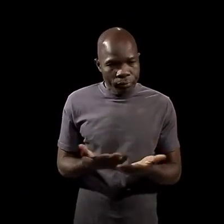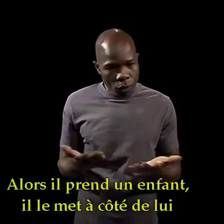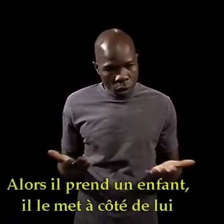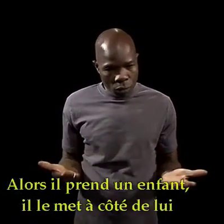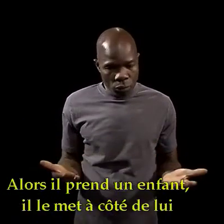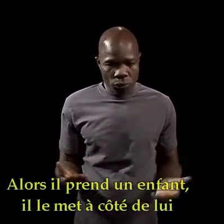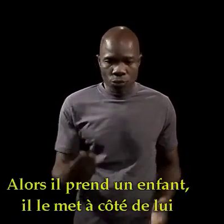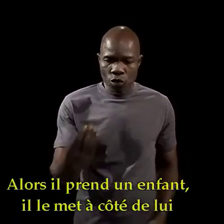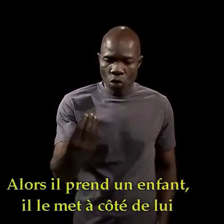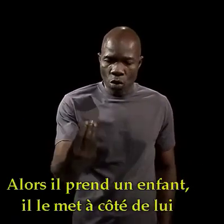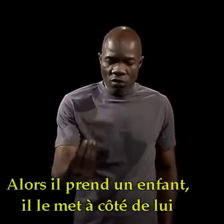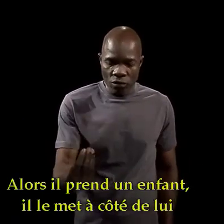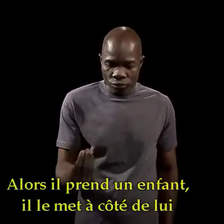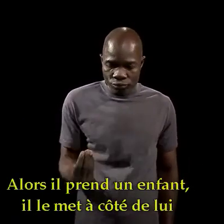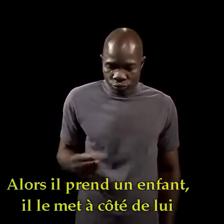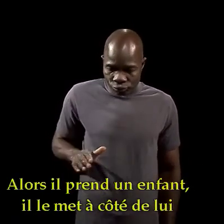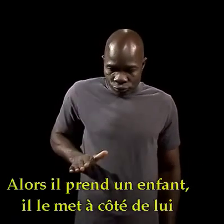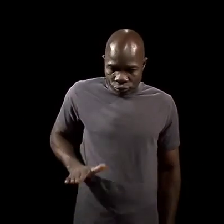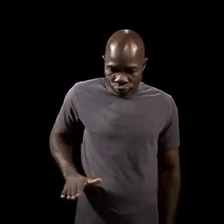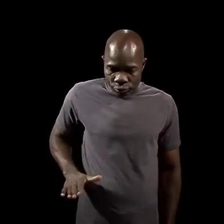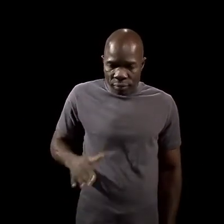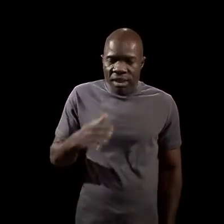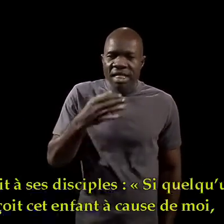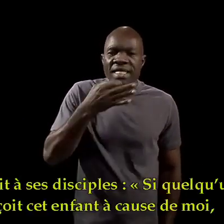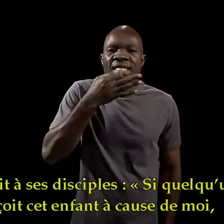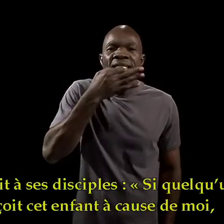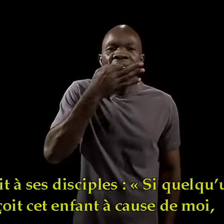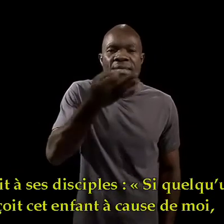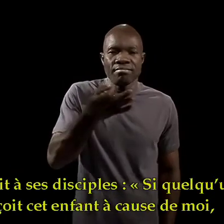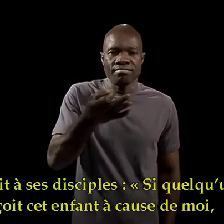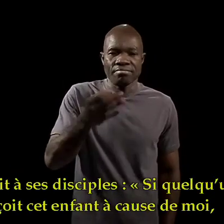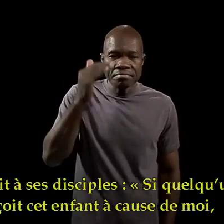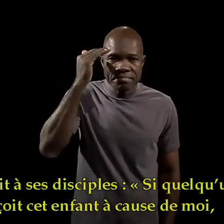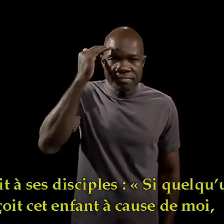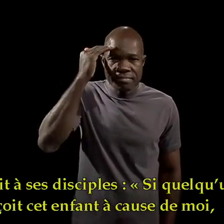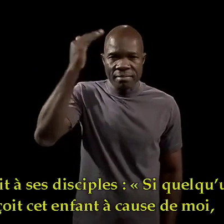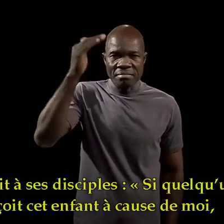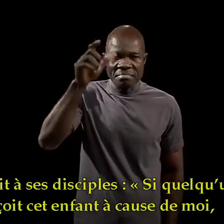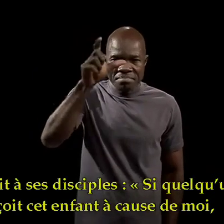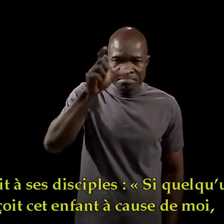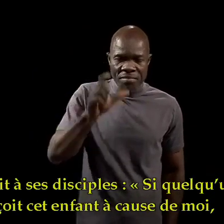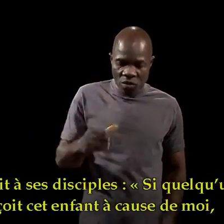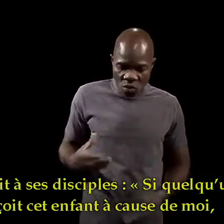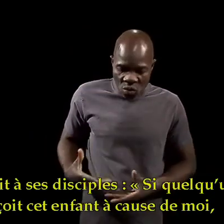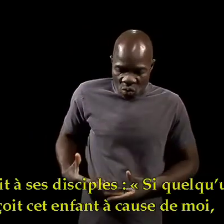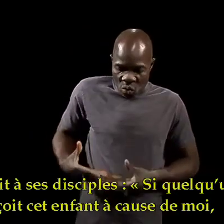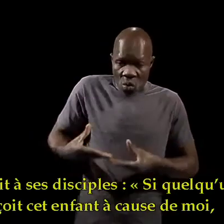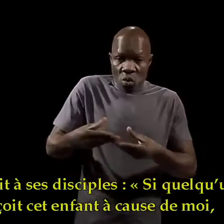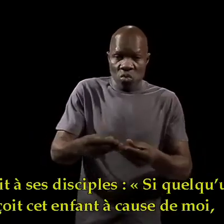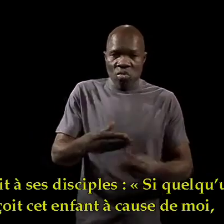Alors il prend un enfant, il le met à côté de lui, et il dit à ses disciples: Si quelqu'un reçoit cet